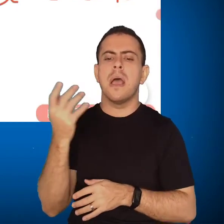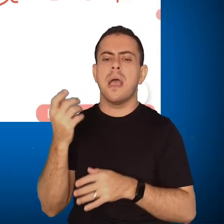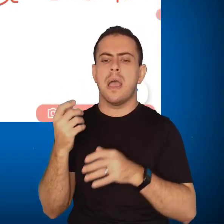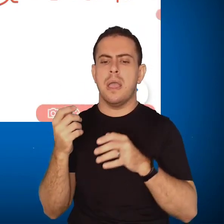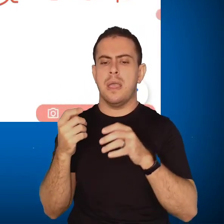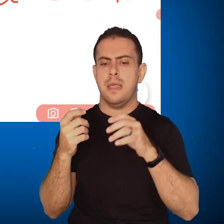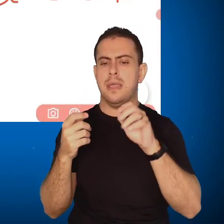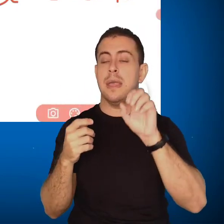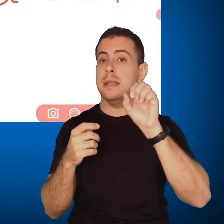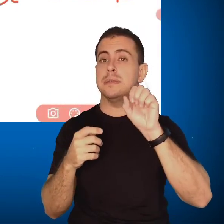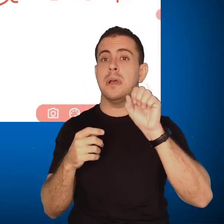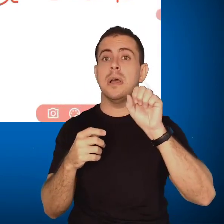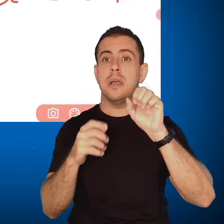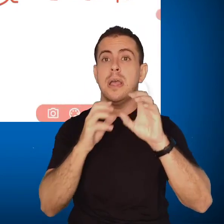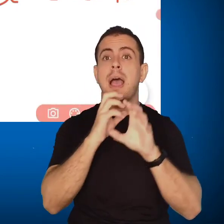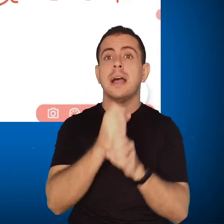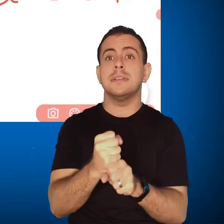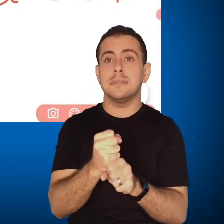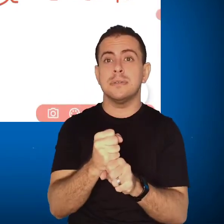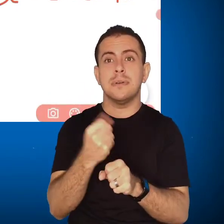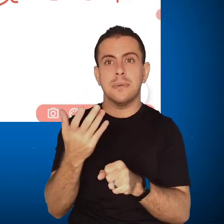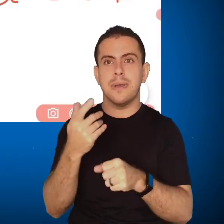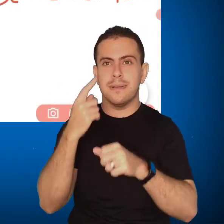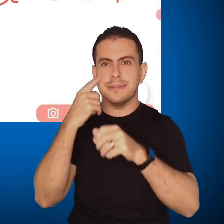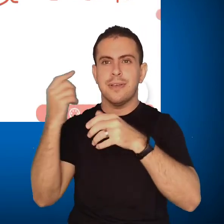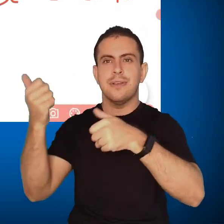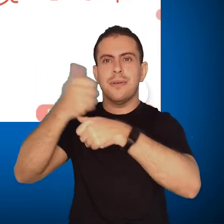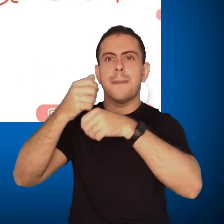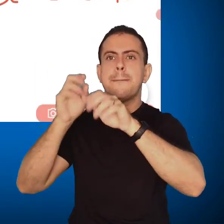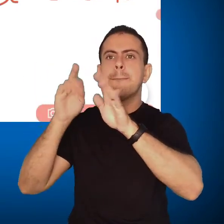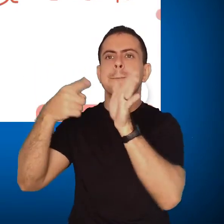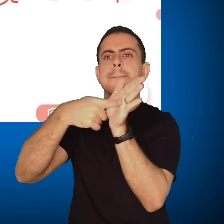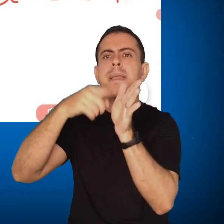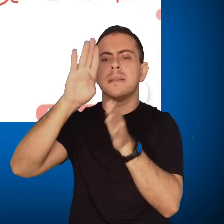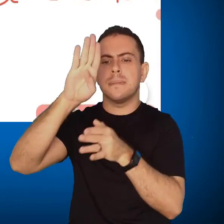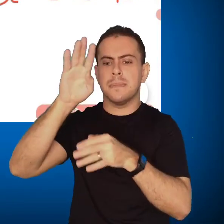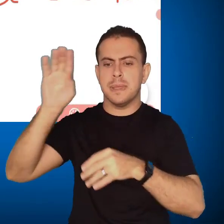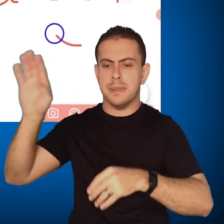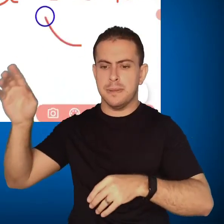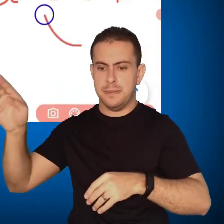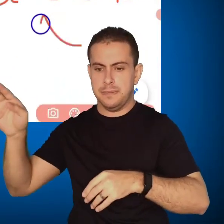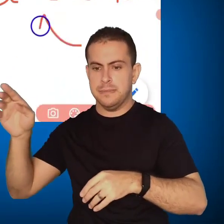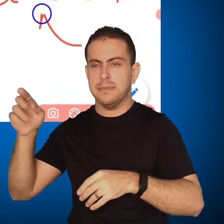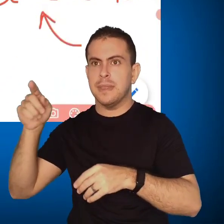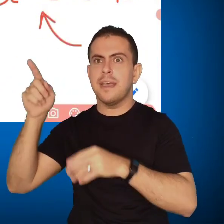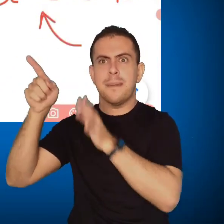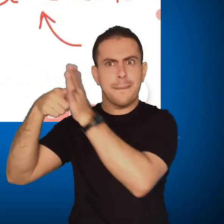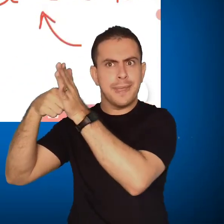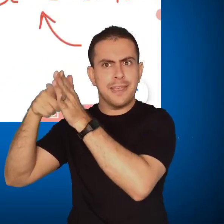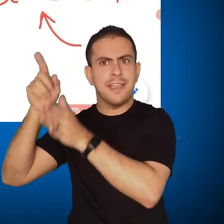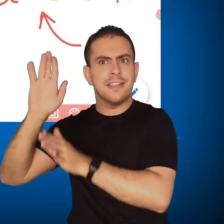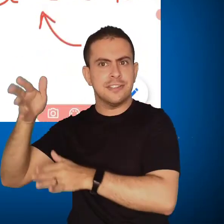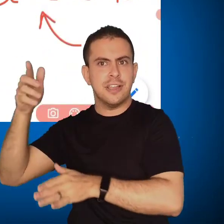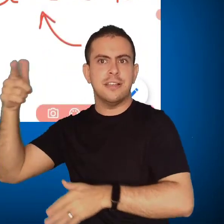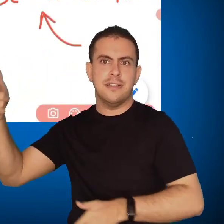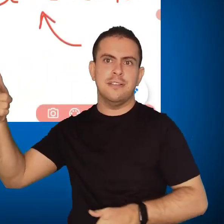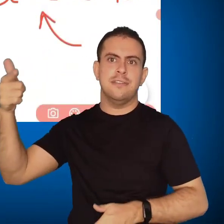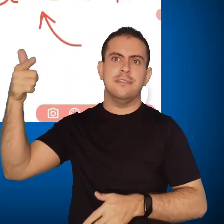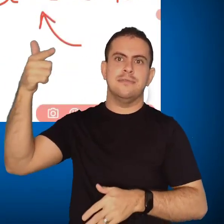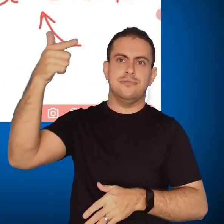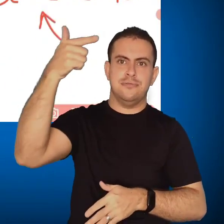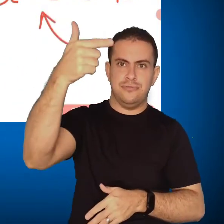da equação, é só usar essa fórmula aí. Vamos lá, ficaria menos b sobre a, ou seja, troca o sinal do b, ó, fica